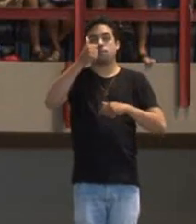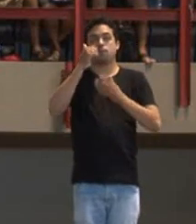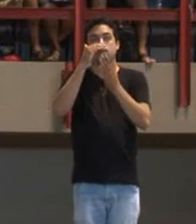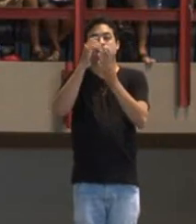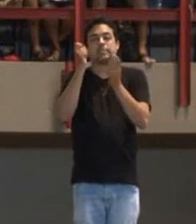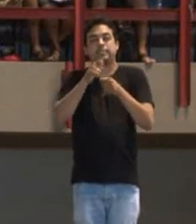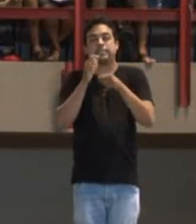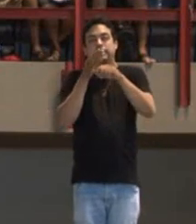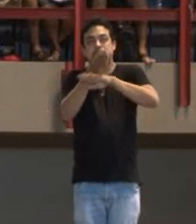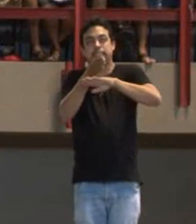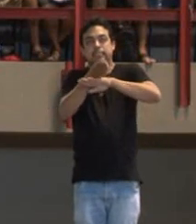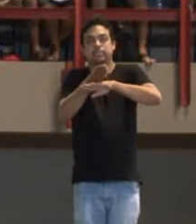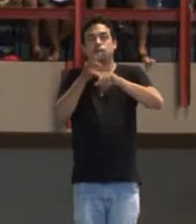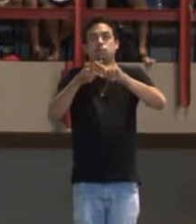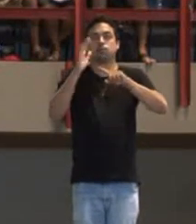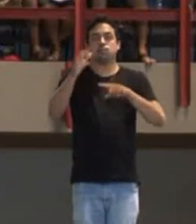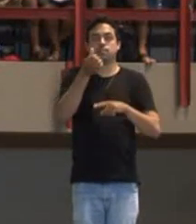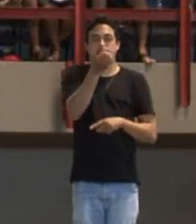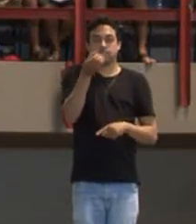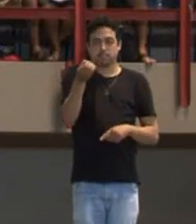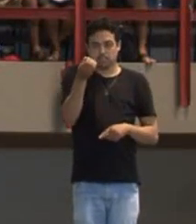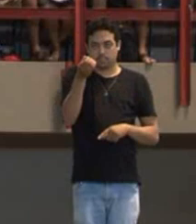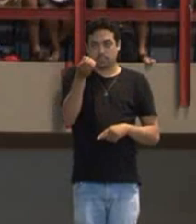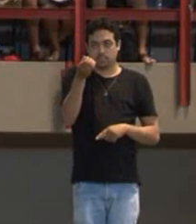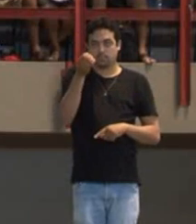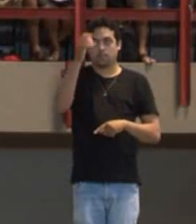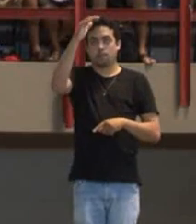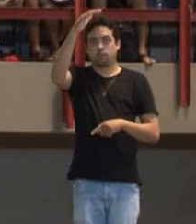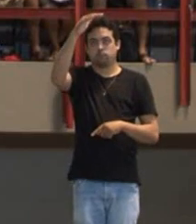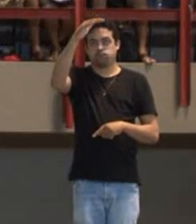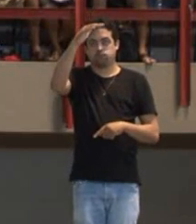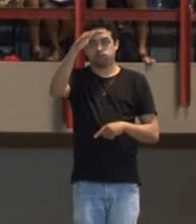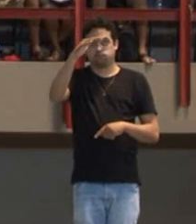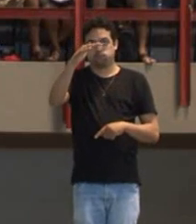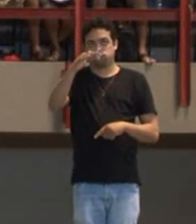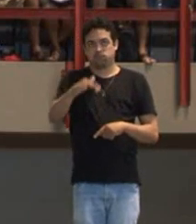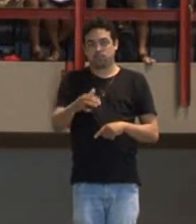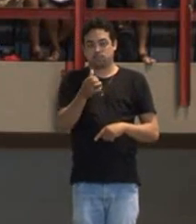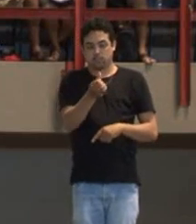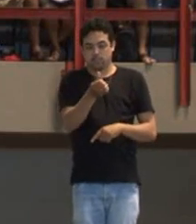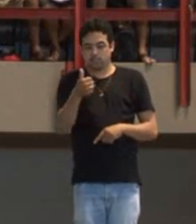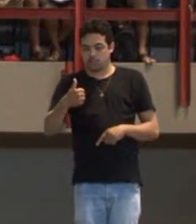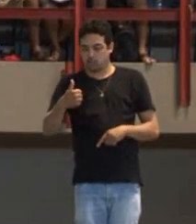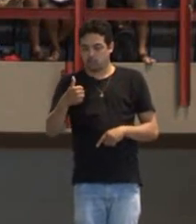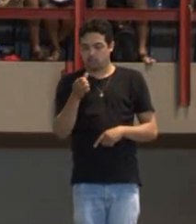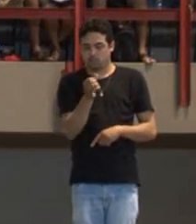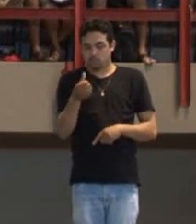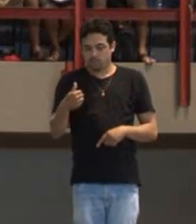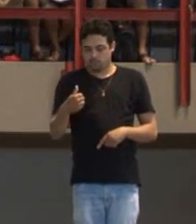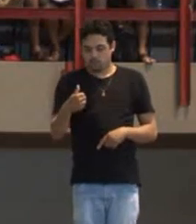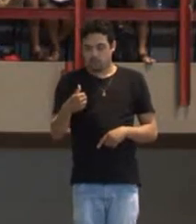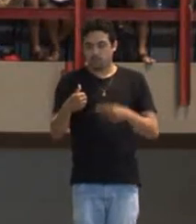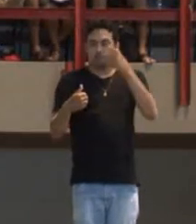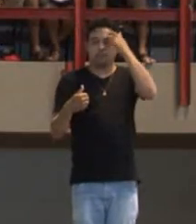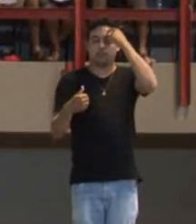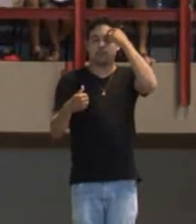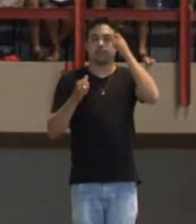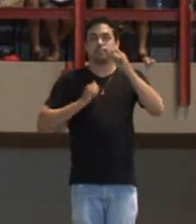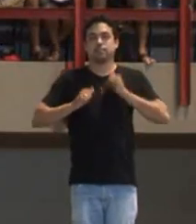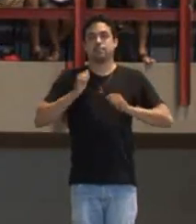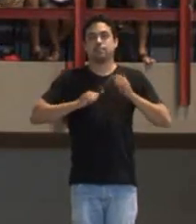classificável. São 60 vagas. Aí quando o cara vai olhar lá, ó, ele é o 61. Já pensou que